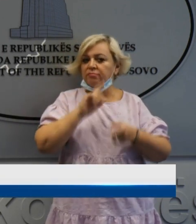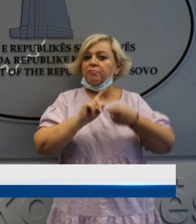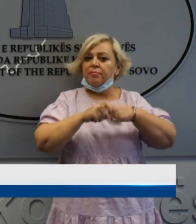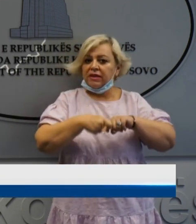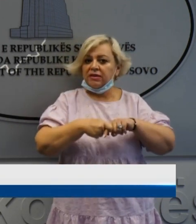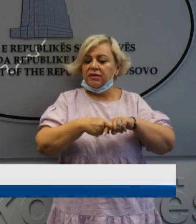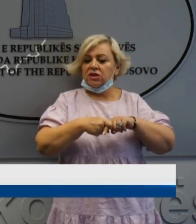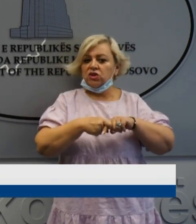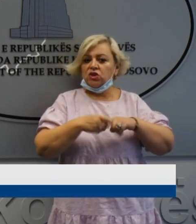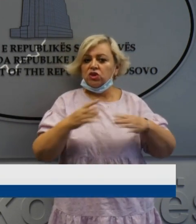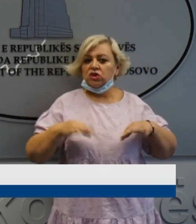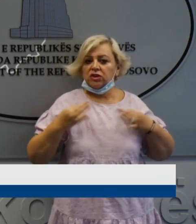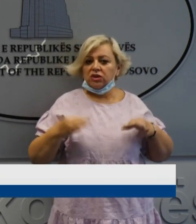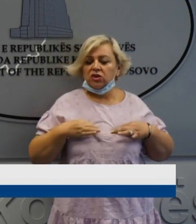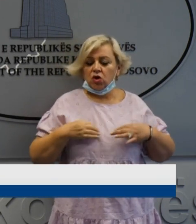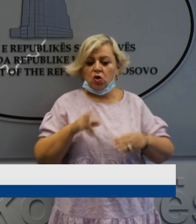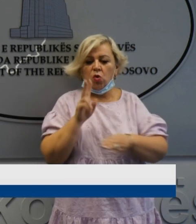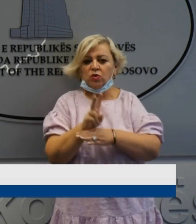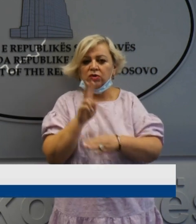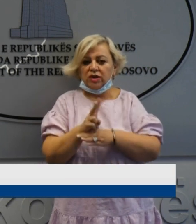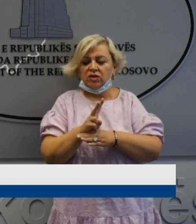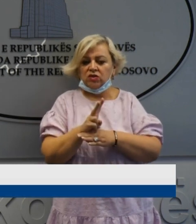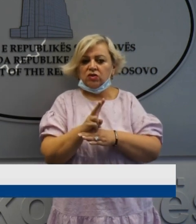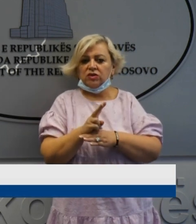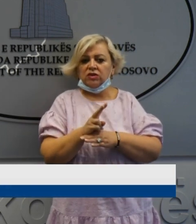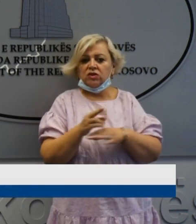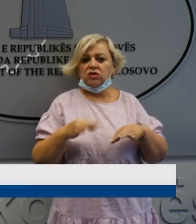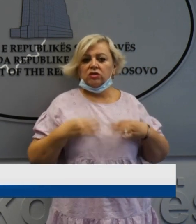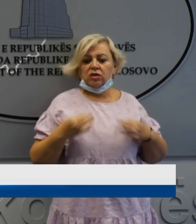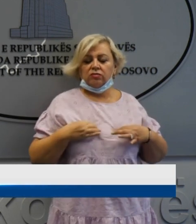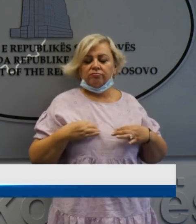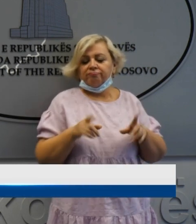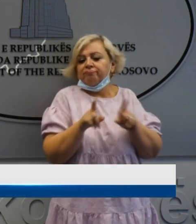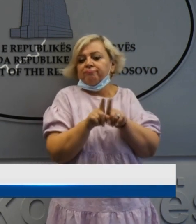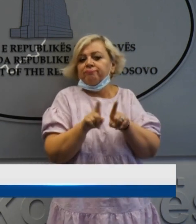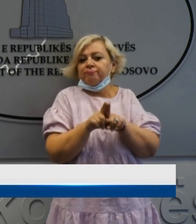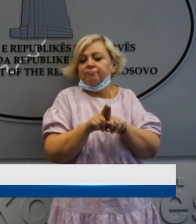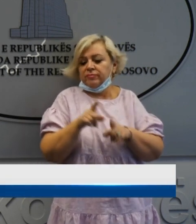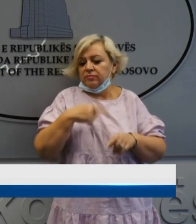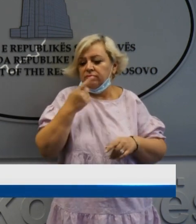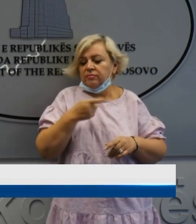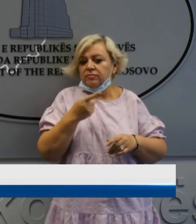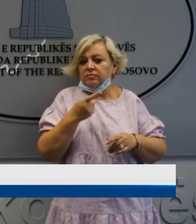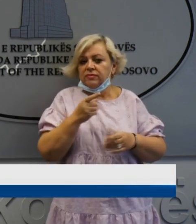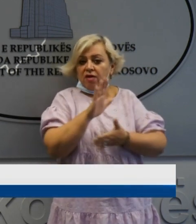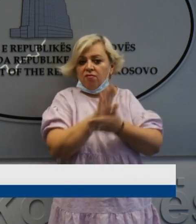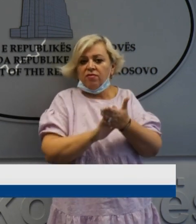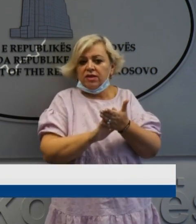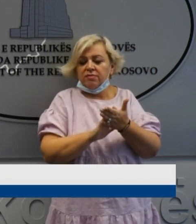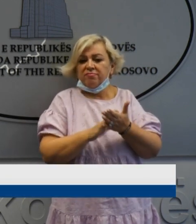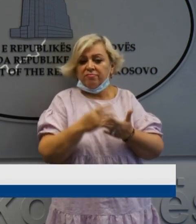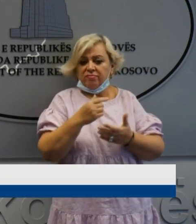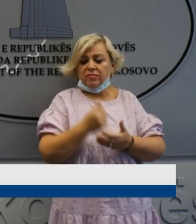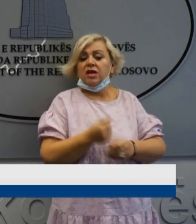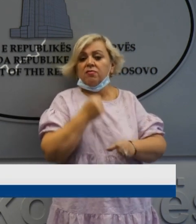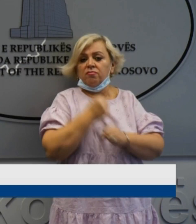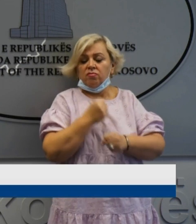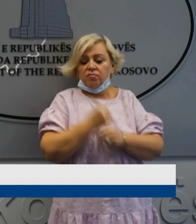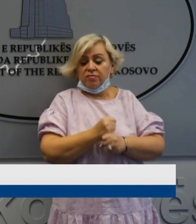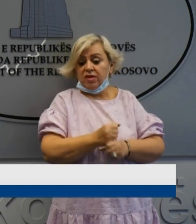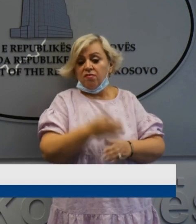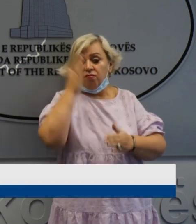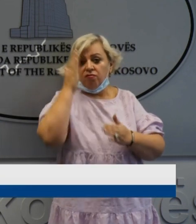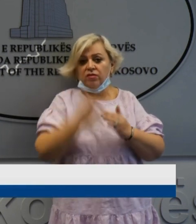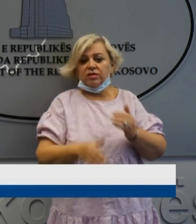material mjekësor për kujdesin parësor shëndetësor dhe ashtu si që kemi thënë edhe në fillim të mandatit se deri në